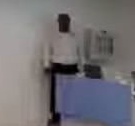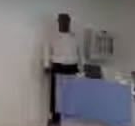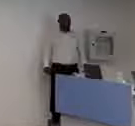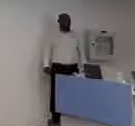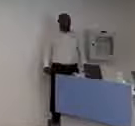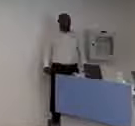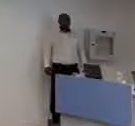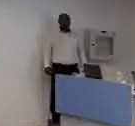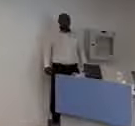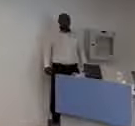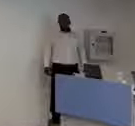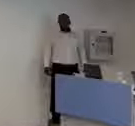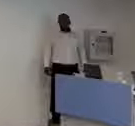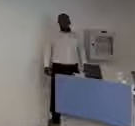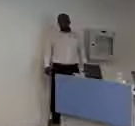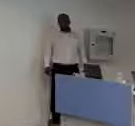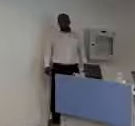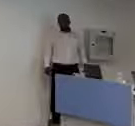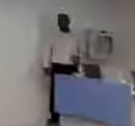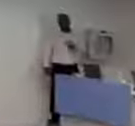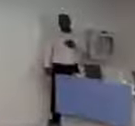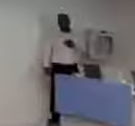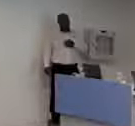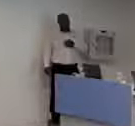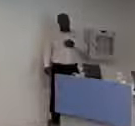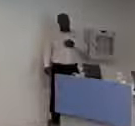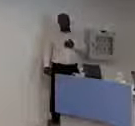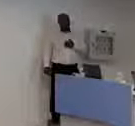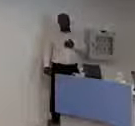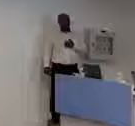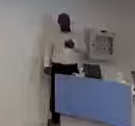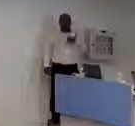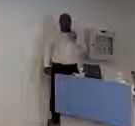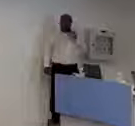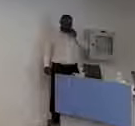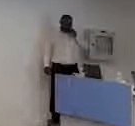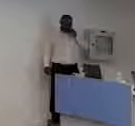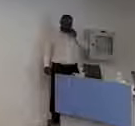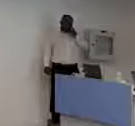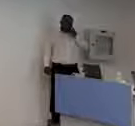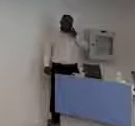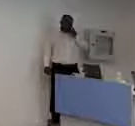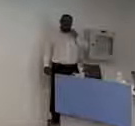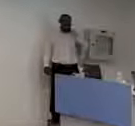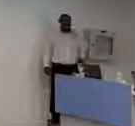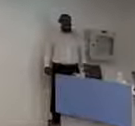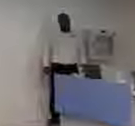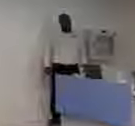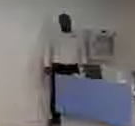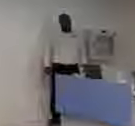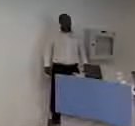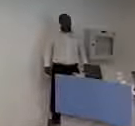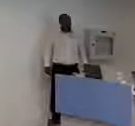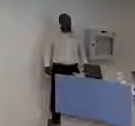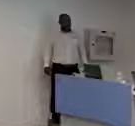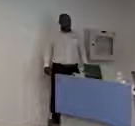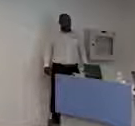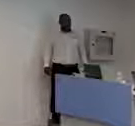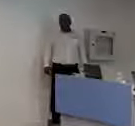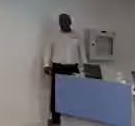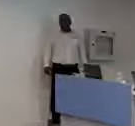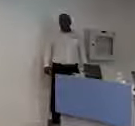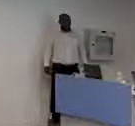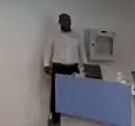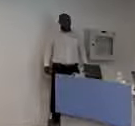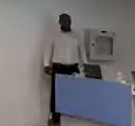matéria-prima com menos excesso, para que eu tenha o menor índice de perda possível, e tudo isso é custo. Tem peças estampadas, pessoal, que o